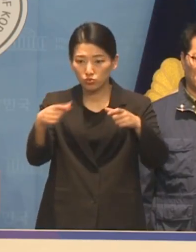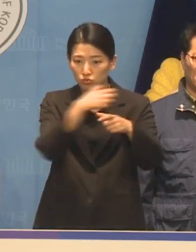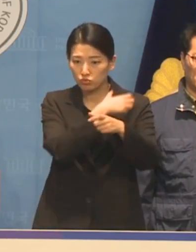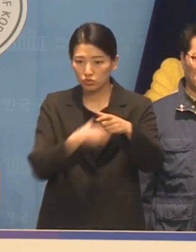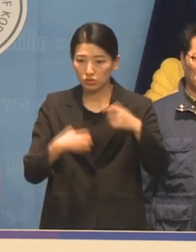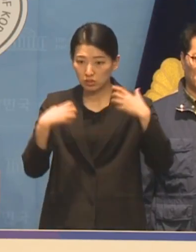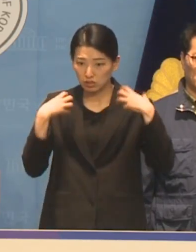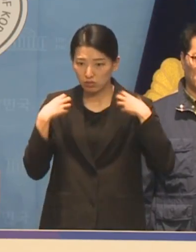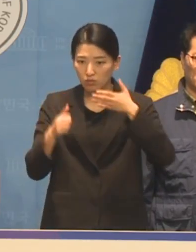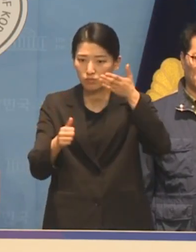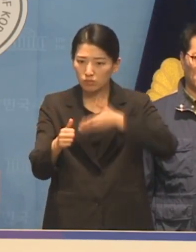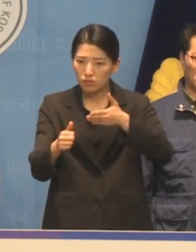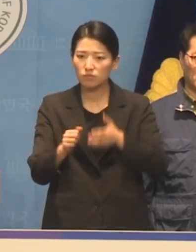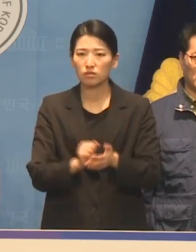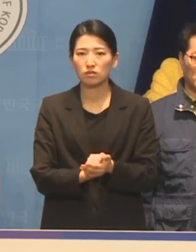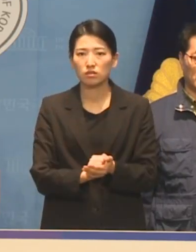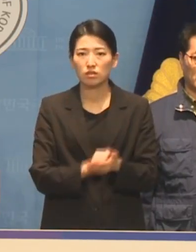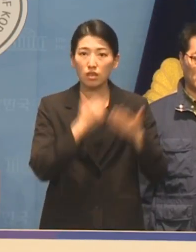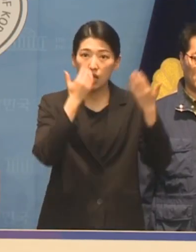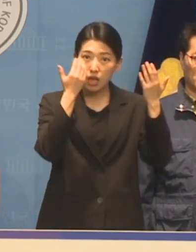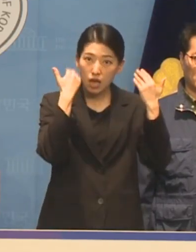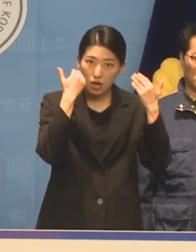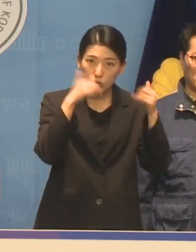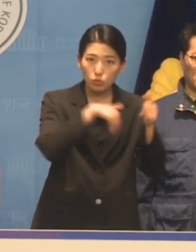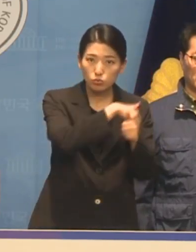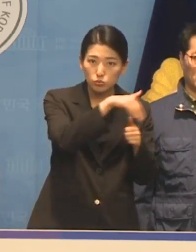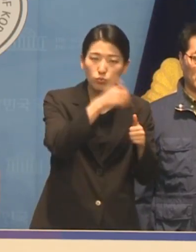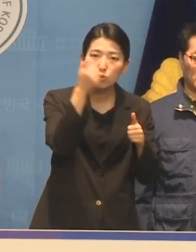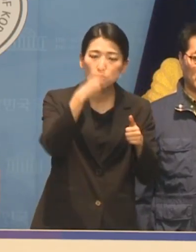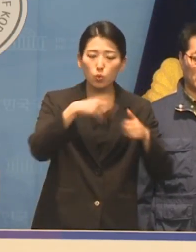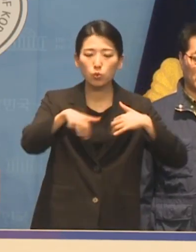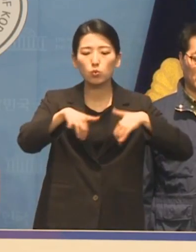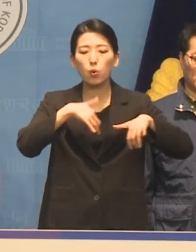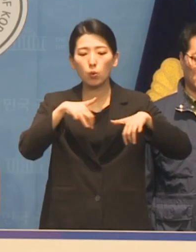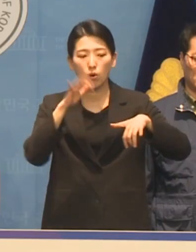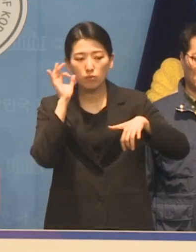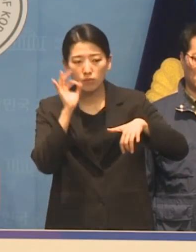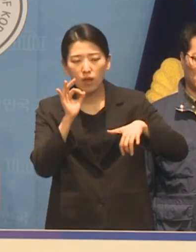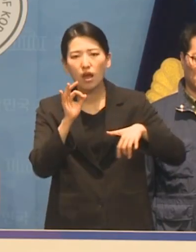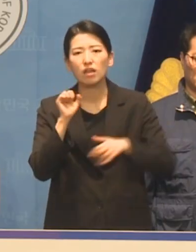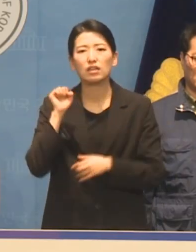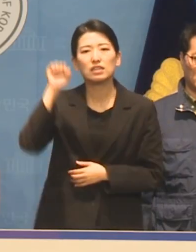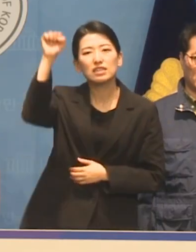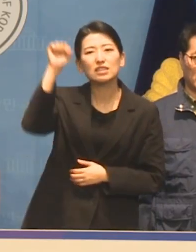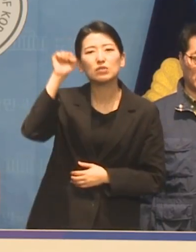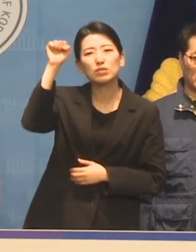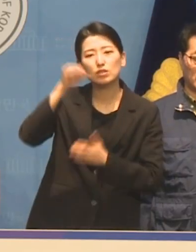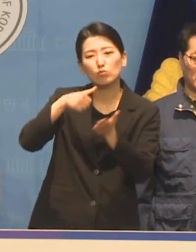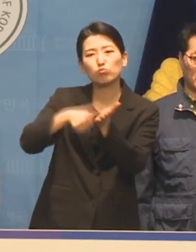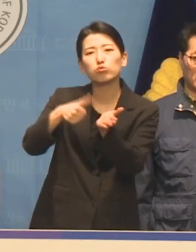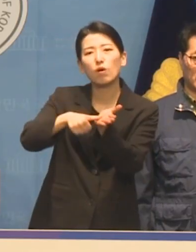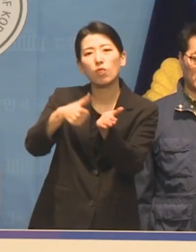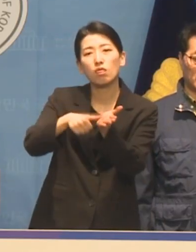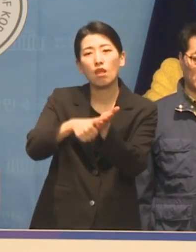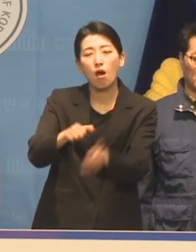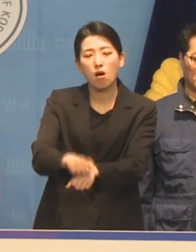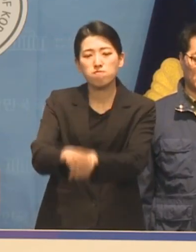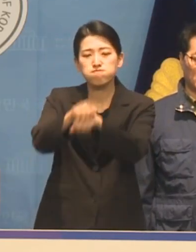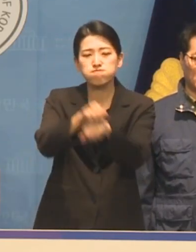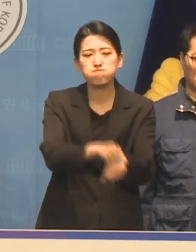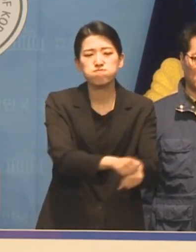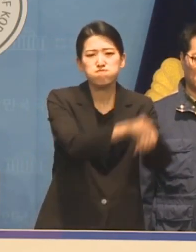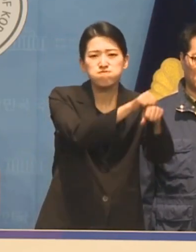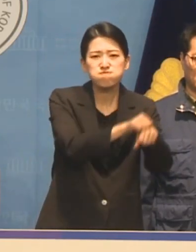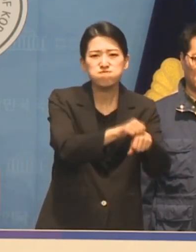학교 통학로뿐만 아니라 도로 위에 시위 용품들이 지금도 수북히 쌓여 있습니다. 그 쓰레기, 오물들의